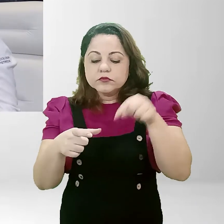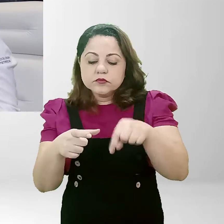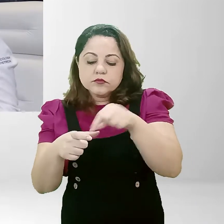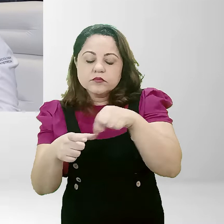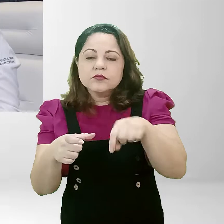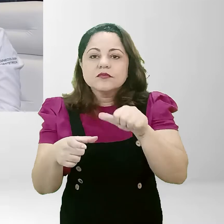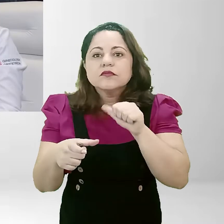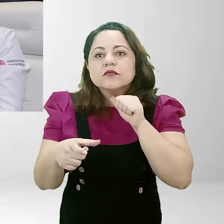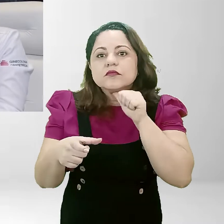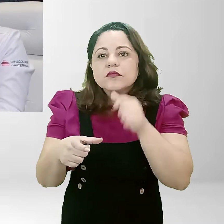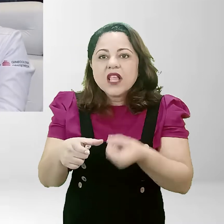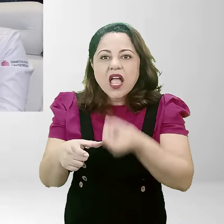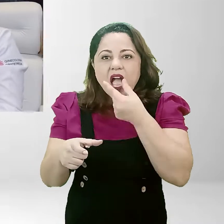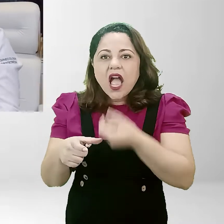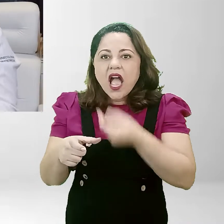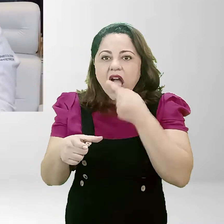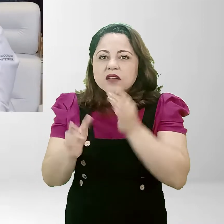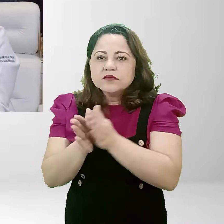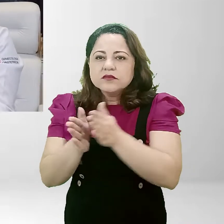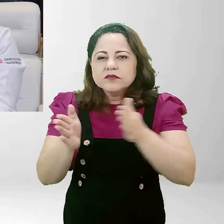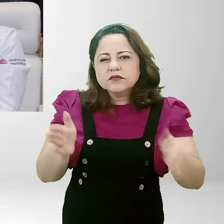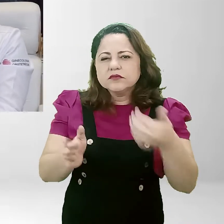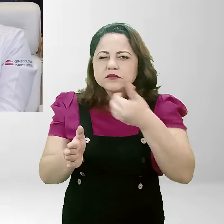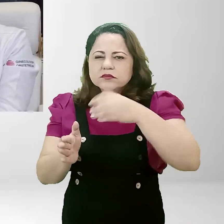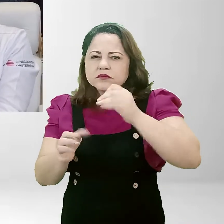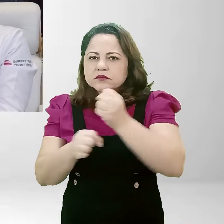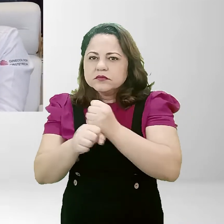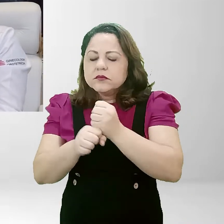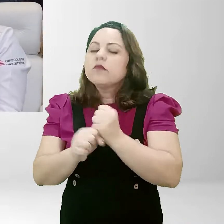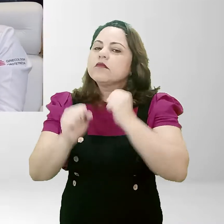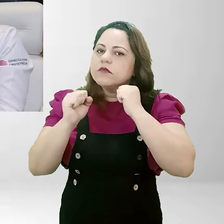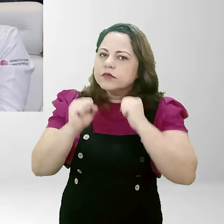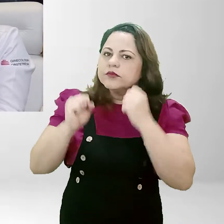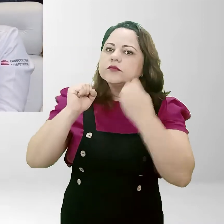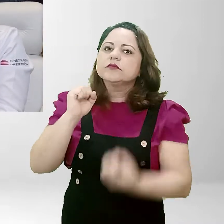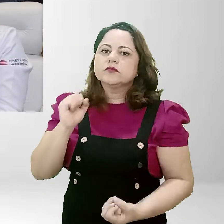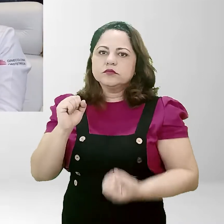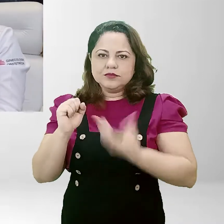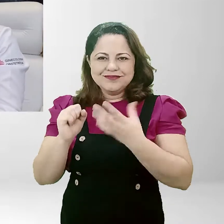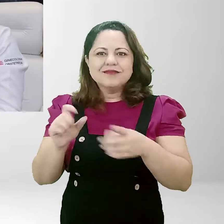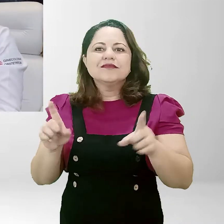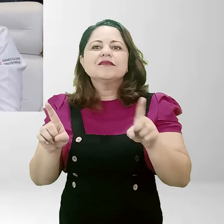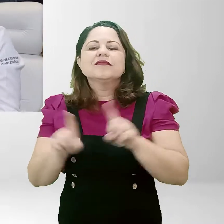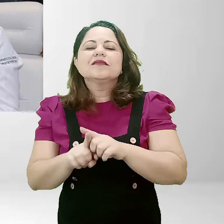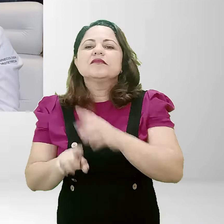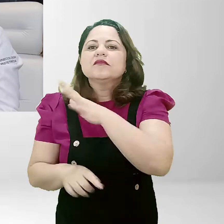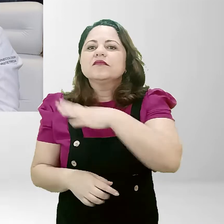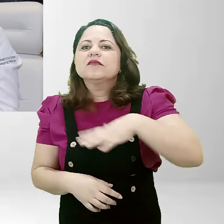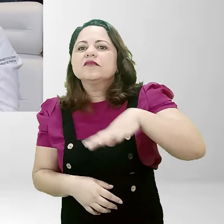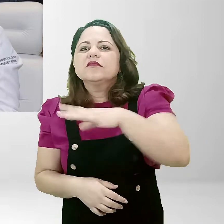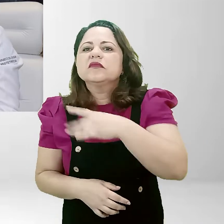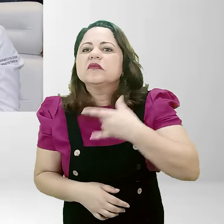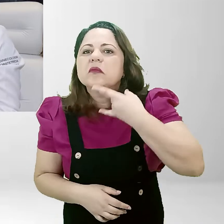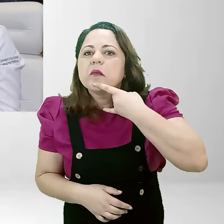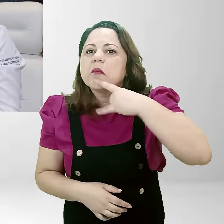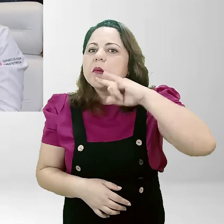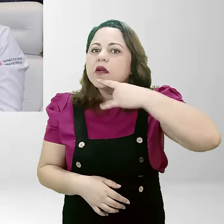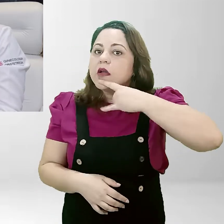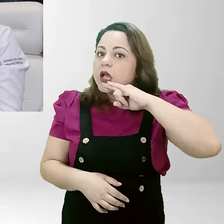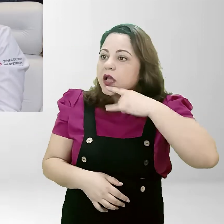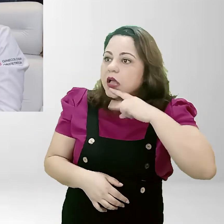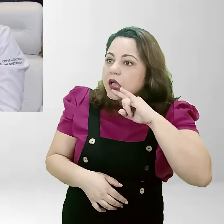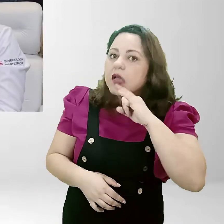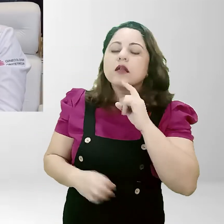aumentado. Tabagismo, etilismo pesado, entre fatores de exposição